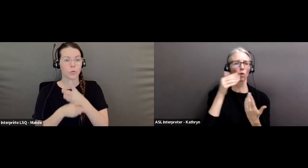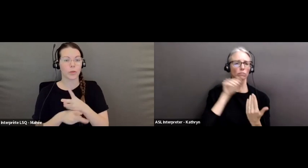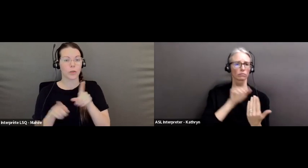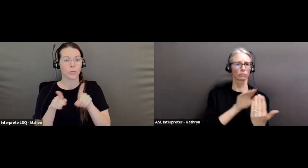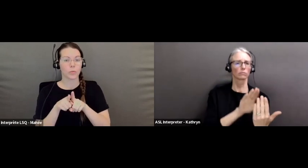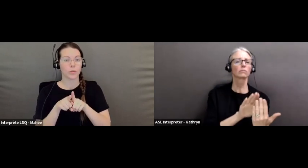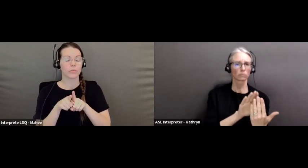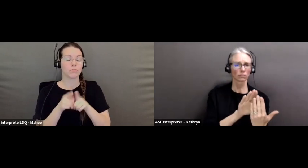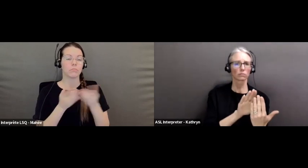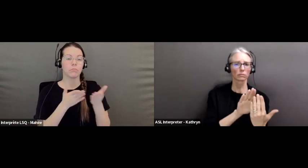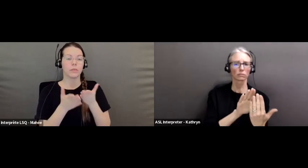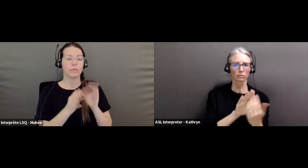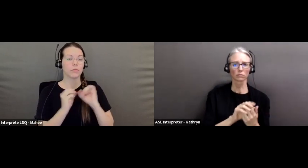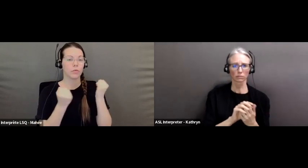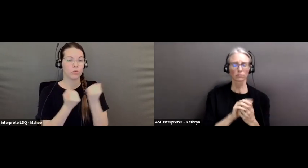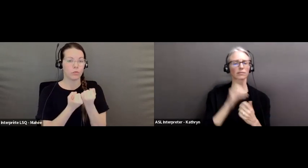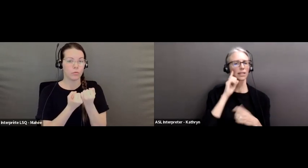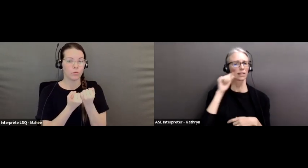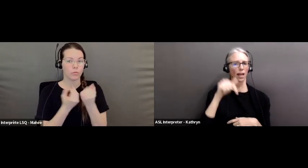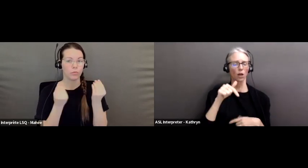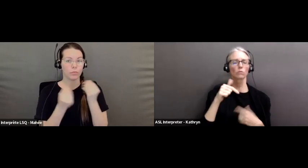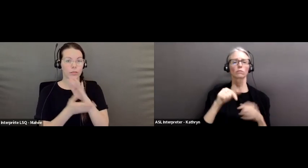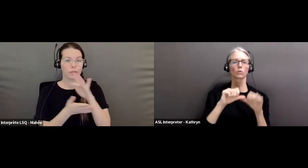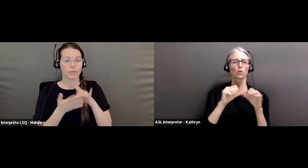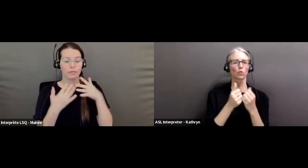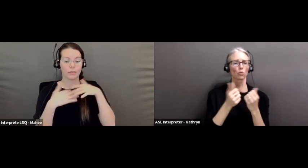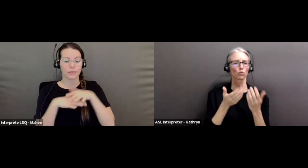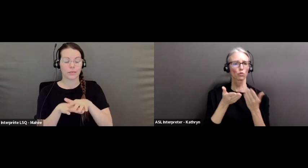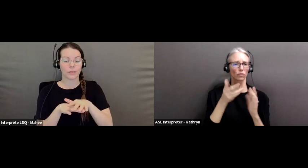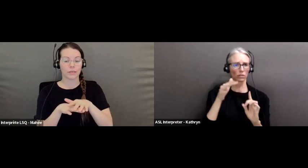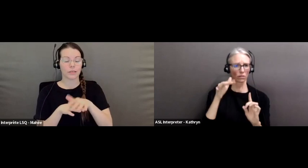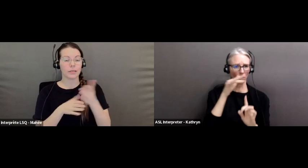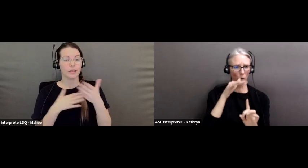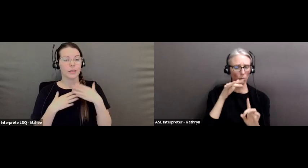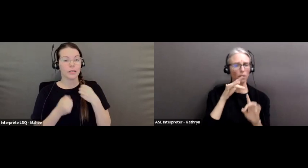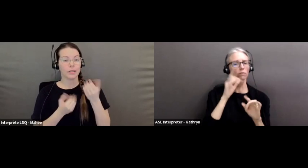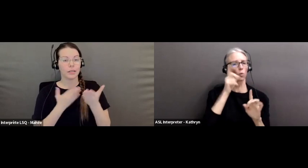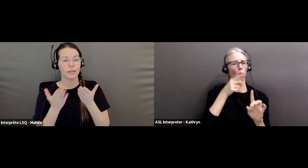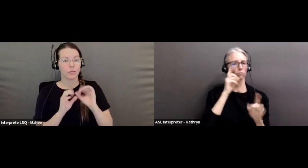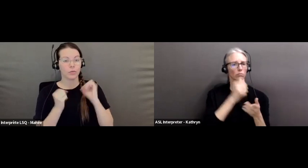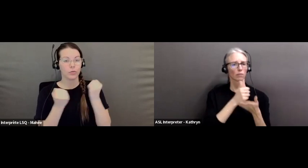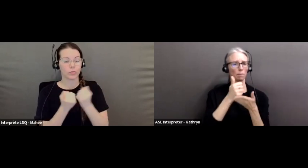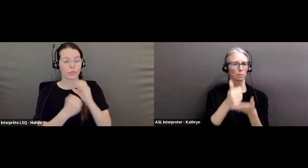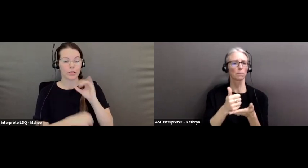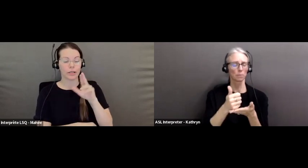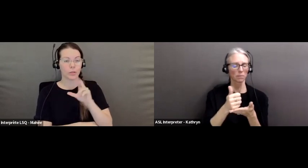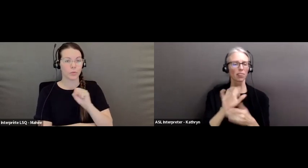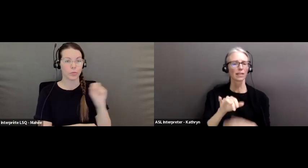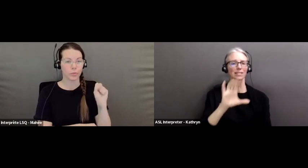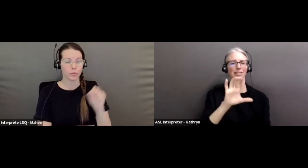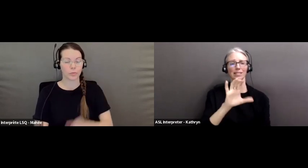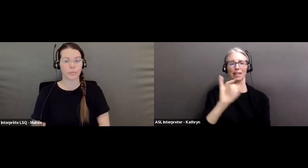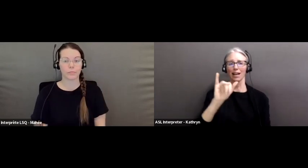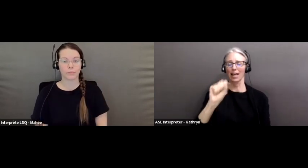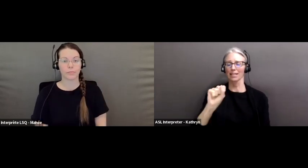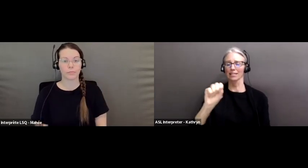sociaux, plus spécifiquement au Centre intégré universitaire de santé et de services sociaux. Et